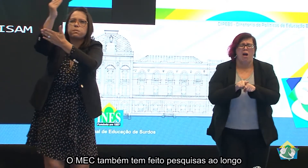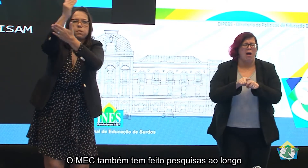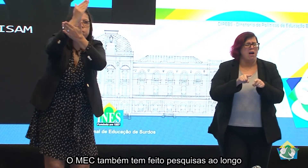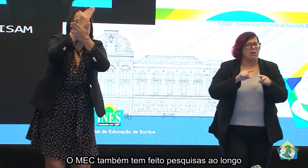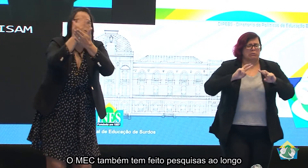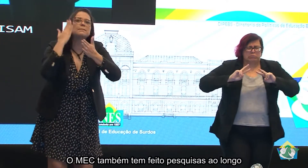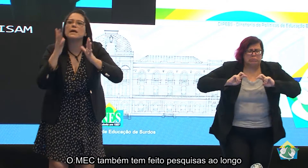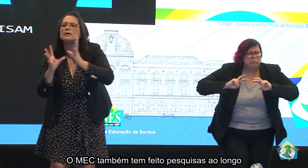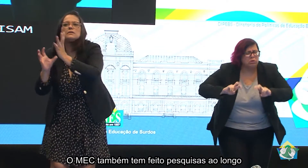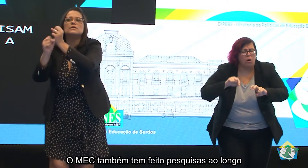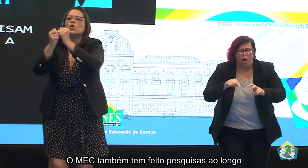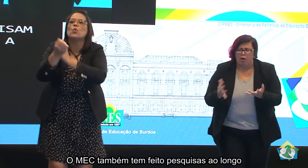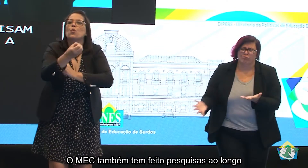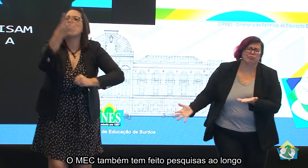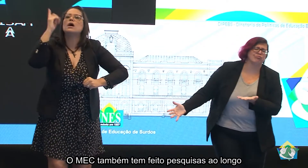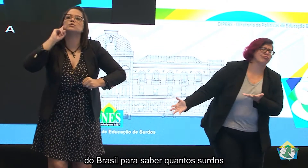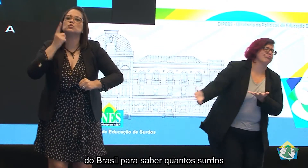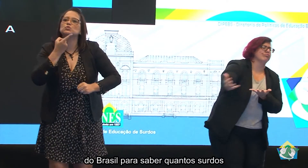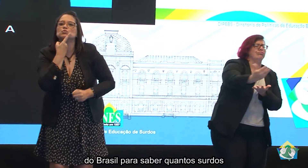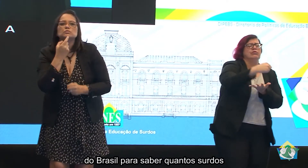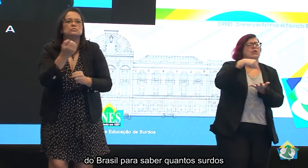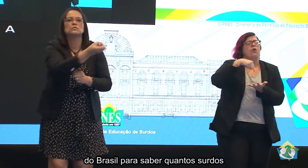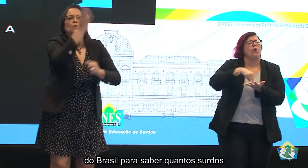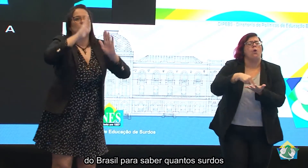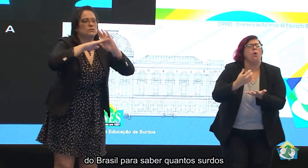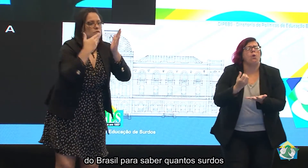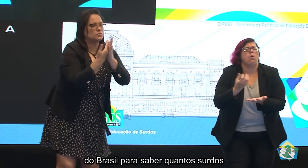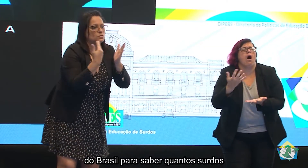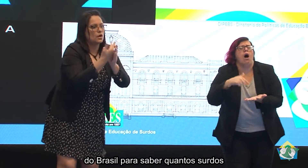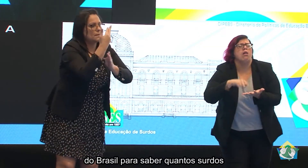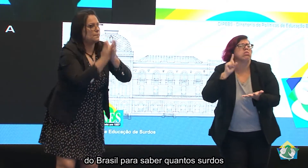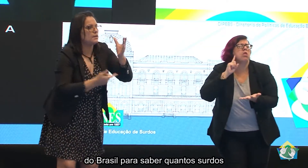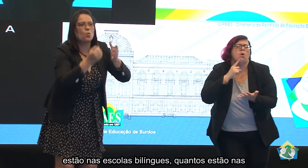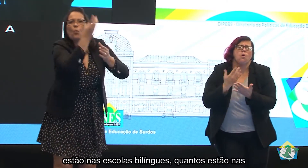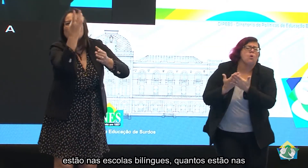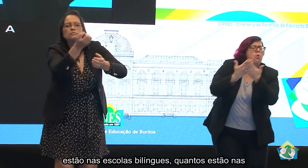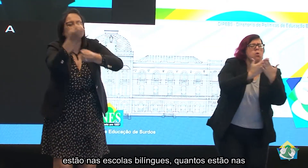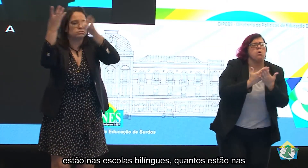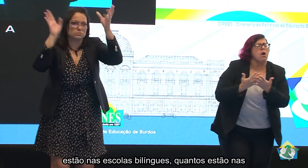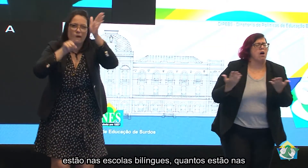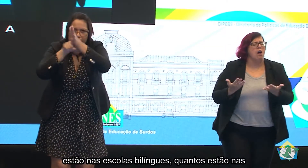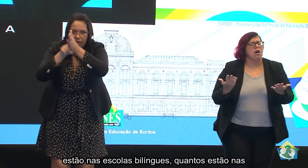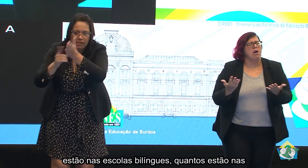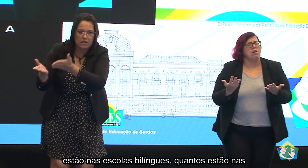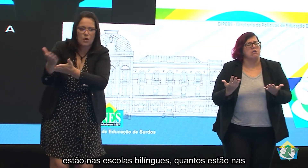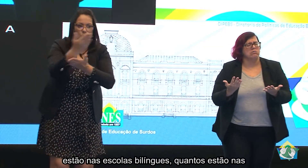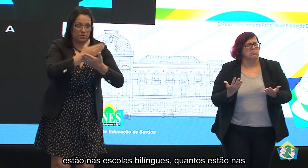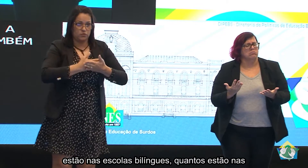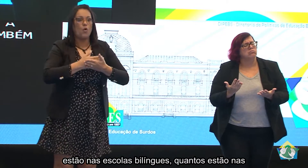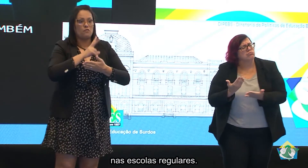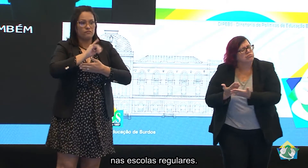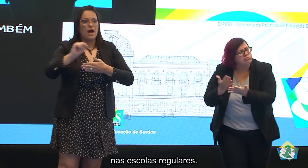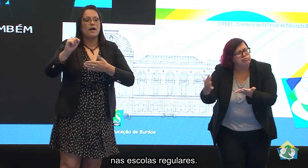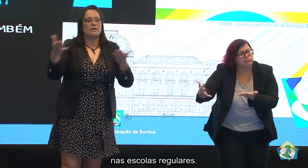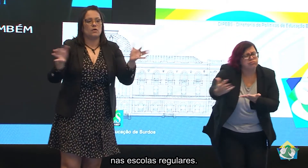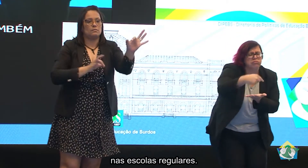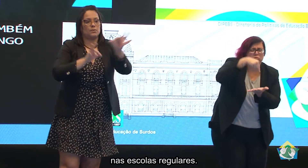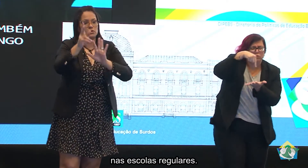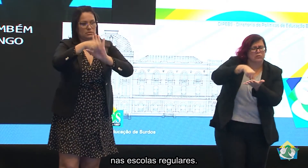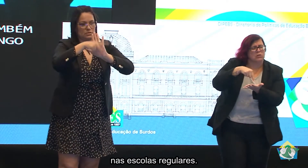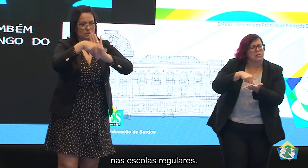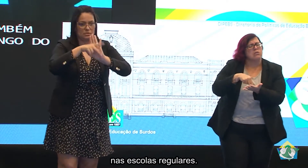O MEC também tem feito pesquisas ao longo do Brasil para saber quantos surdos estão nas escolas bilíngues, quantos surdos estão nas